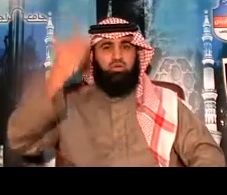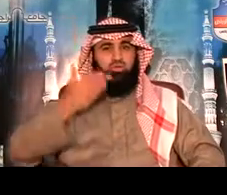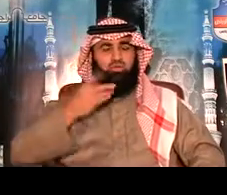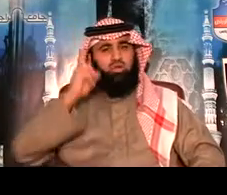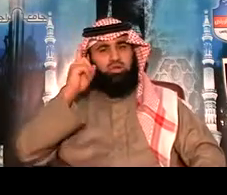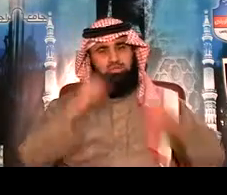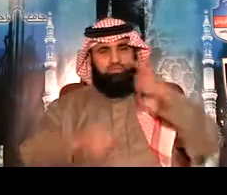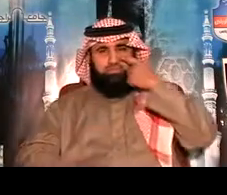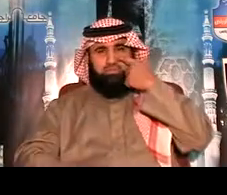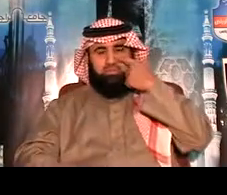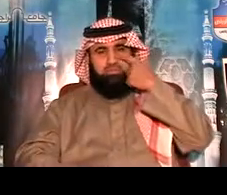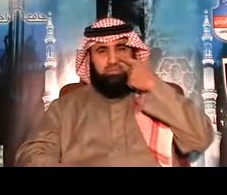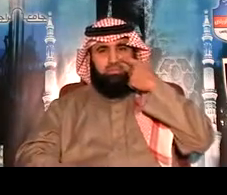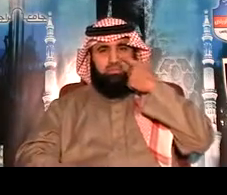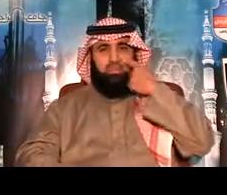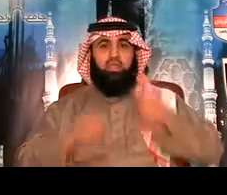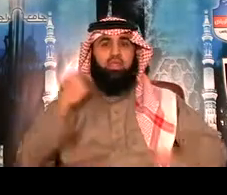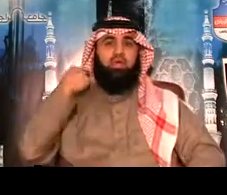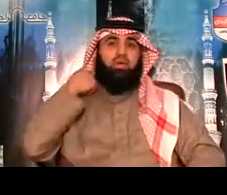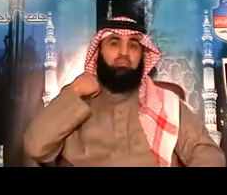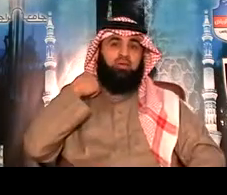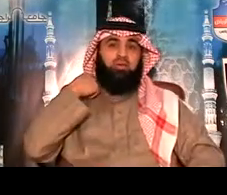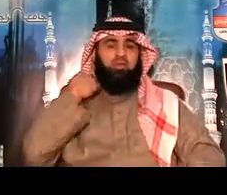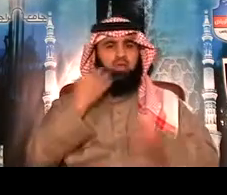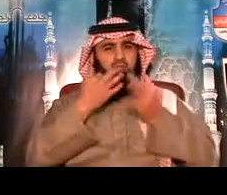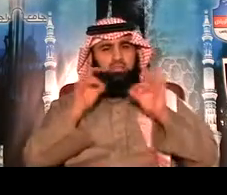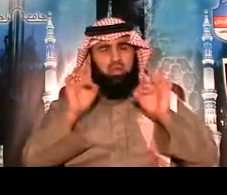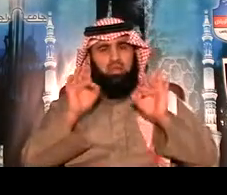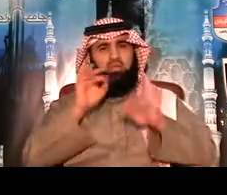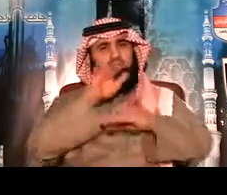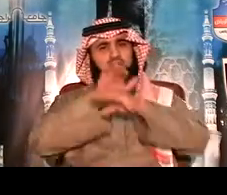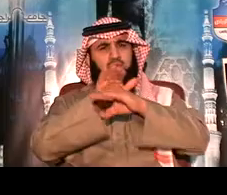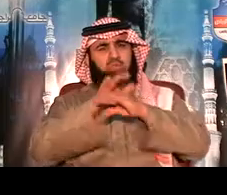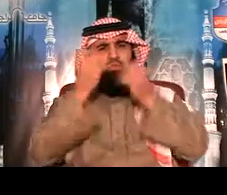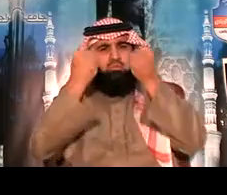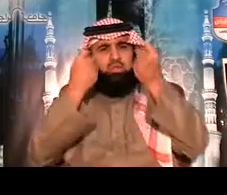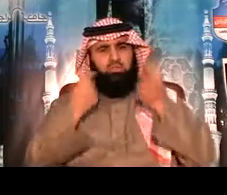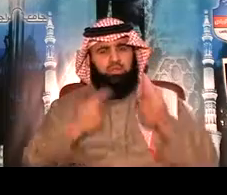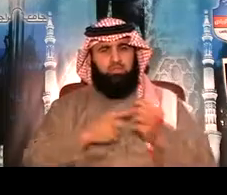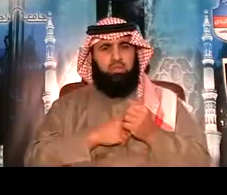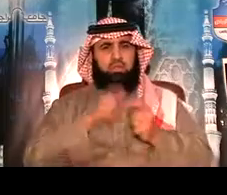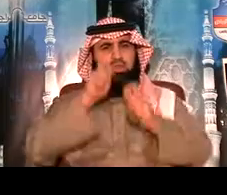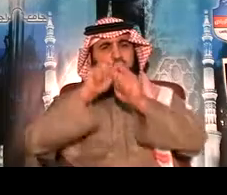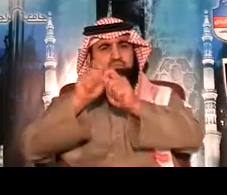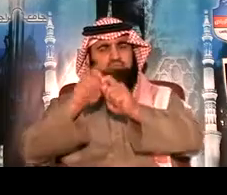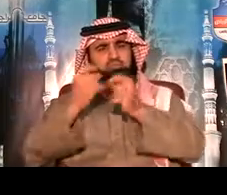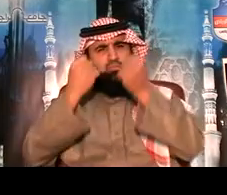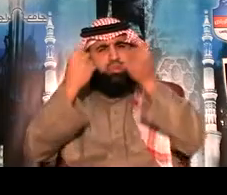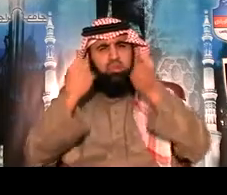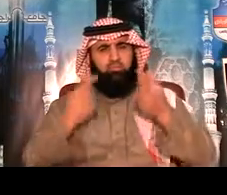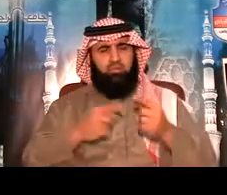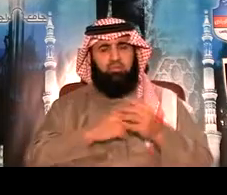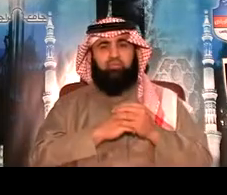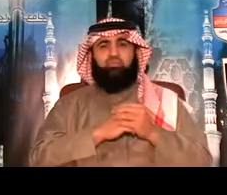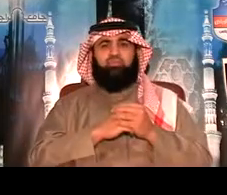أدى الأمانة وبلغ الرسالة ونصح لهذه الأمة حتى تركنا